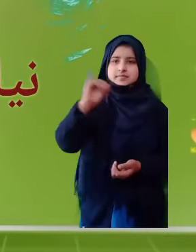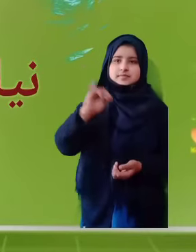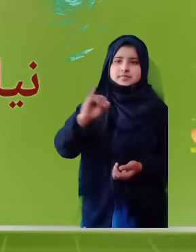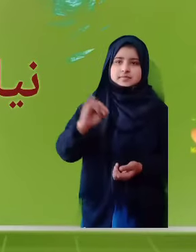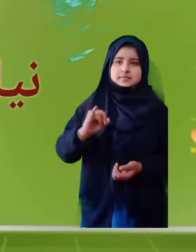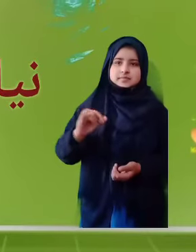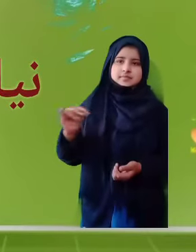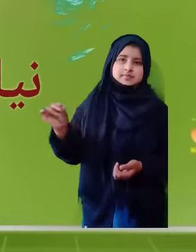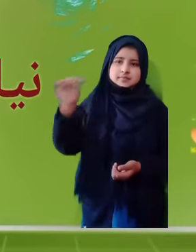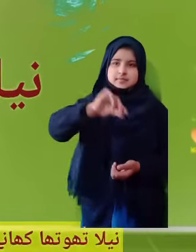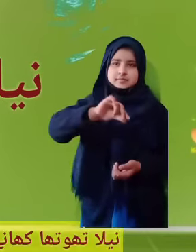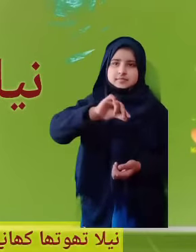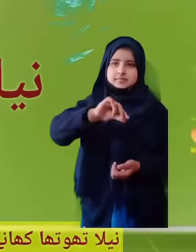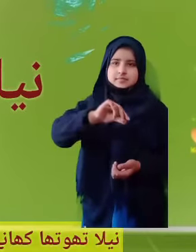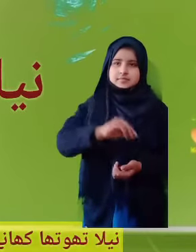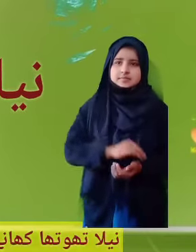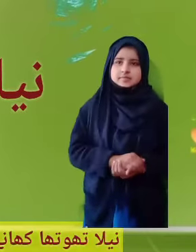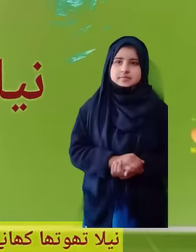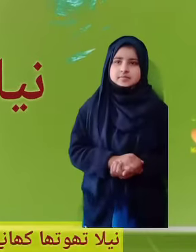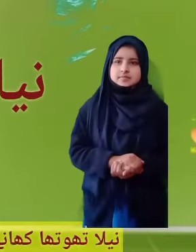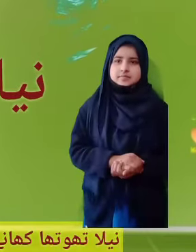नीला थोथा,